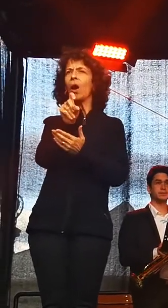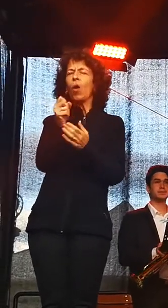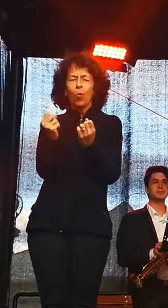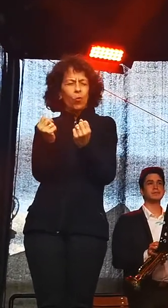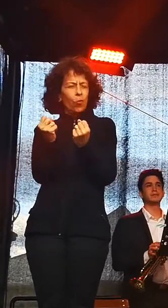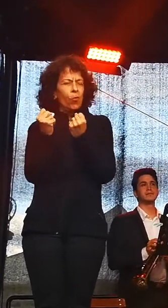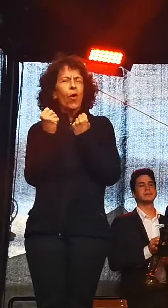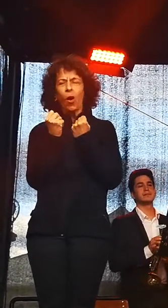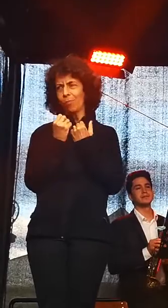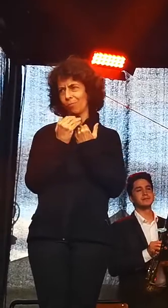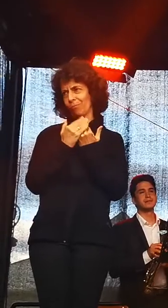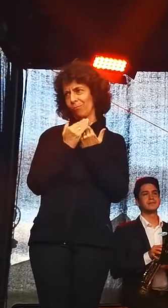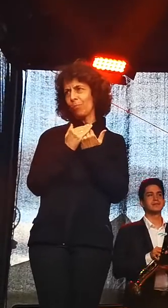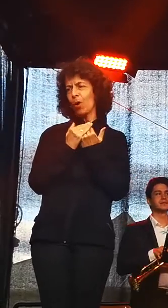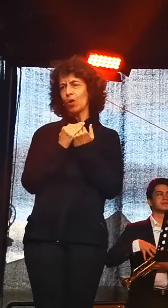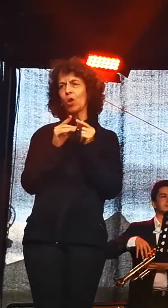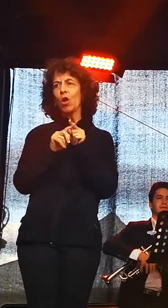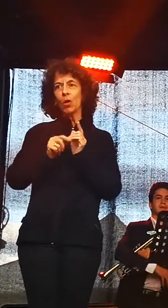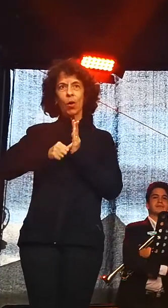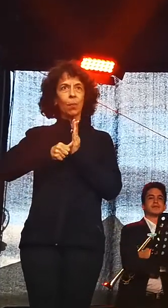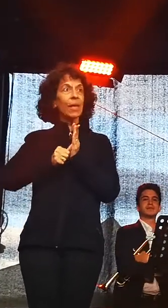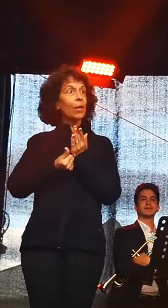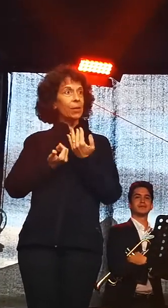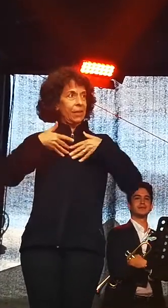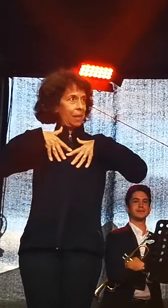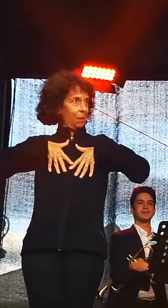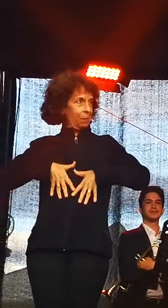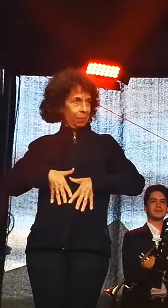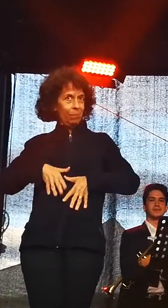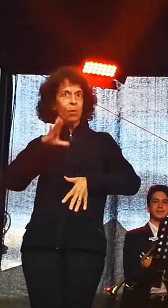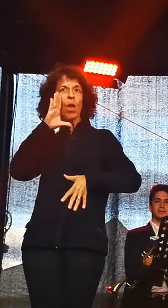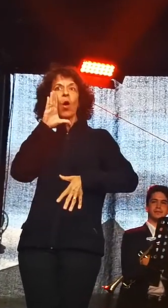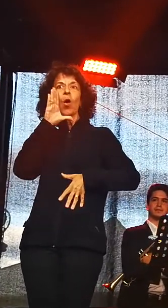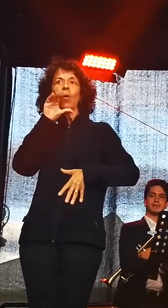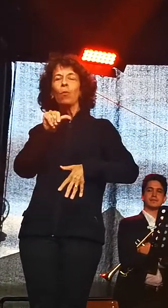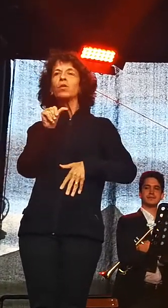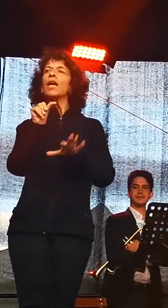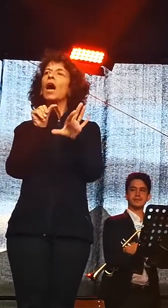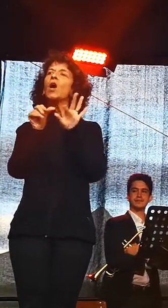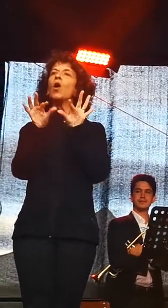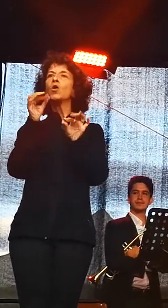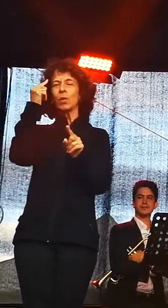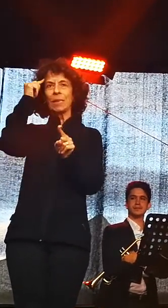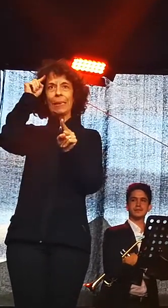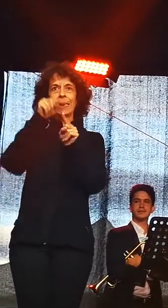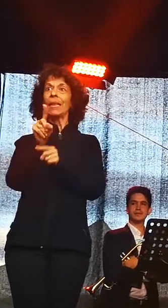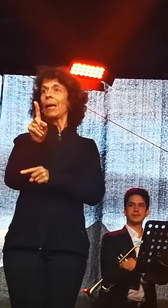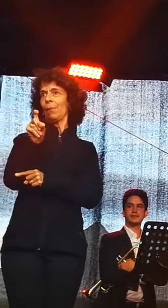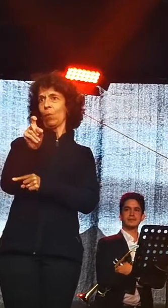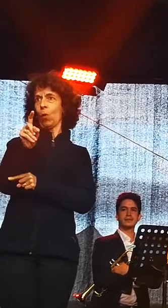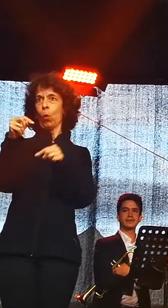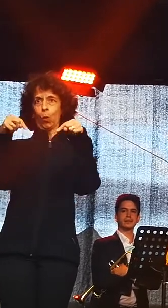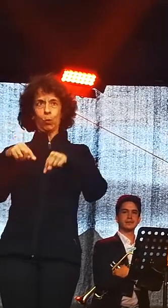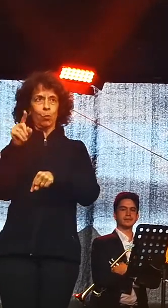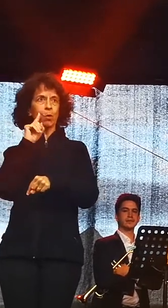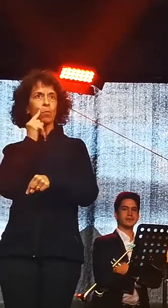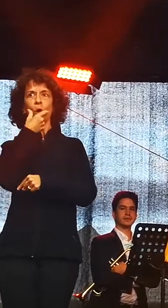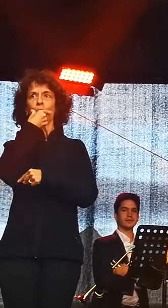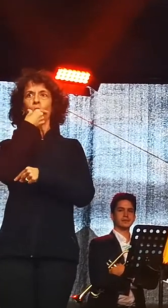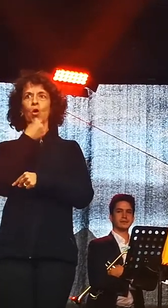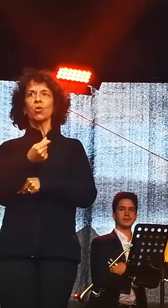étroit avec l'eau, presque identitaire. C'est pourquoi j'ai choisi de mettre à l'honneur cette thématique, car Genève est